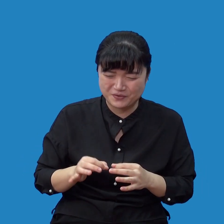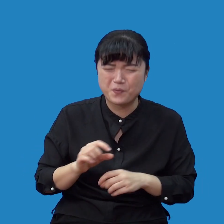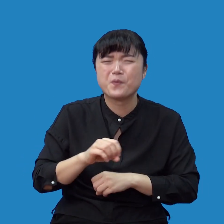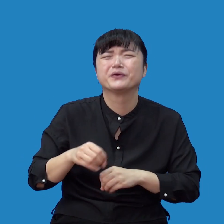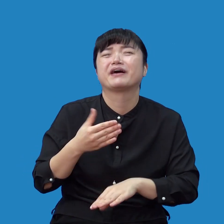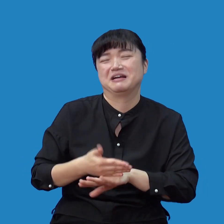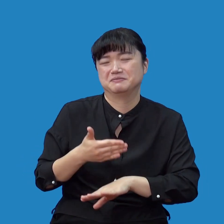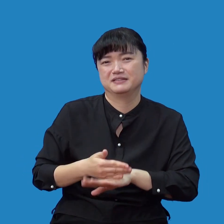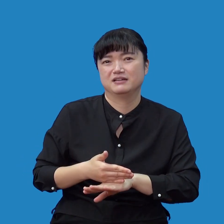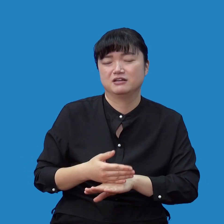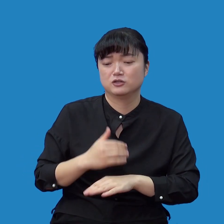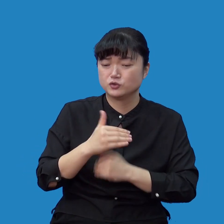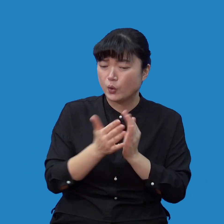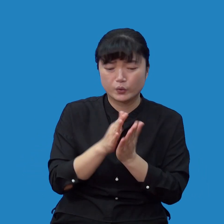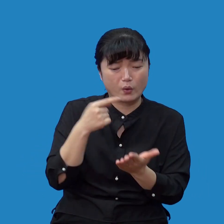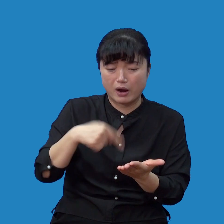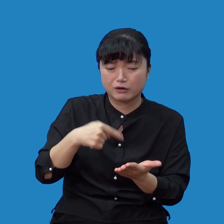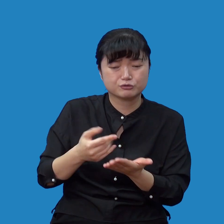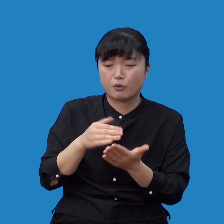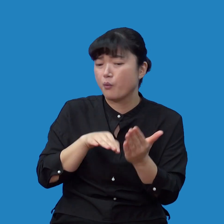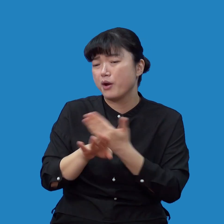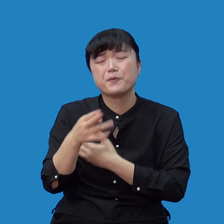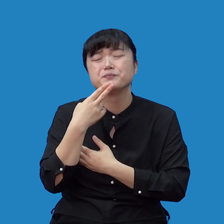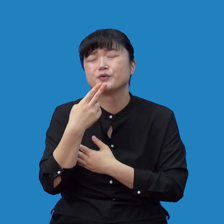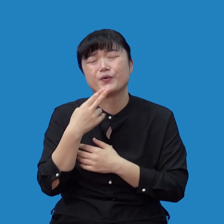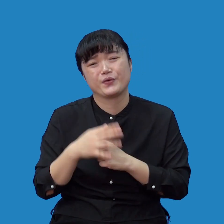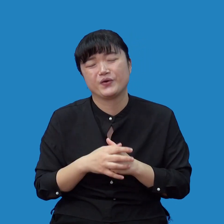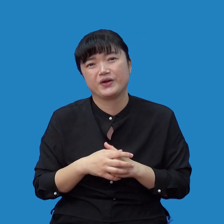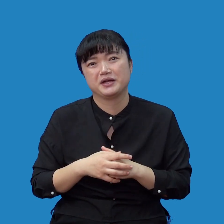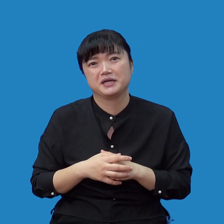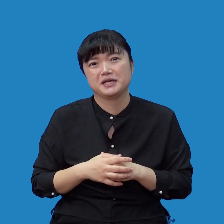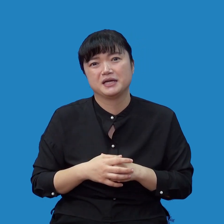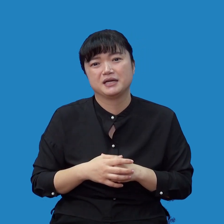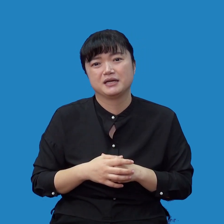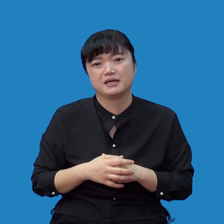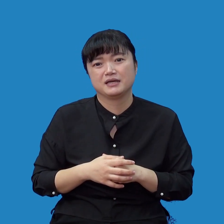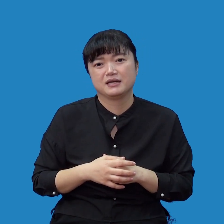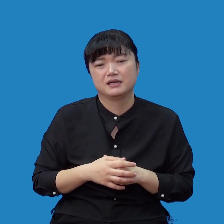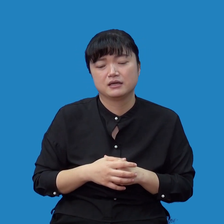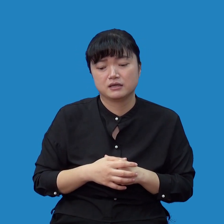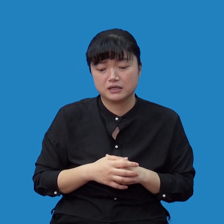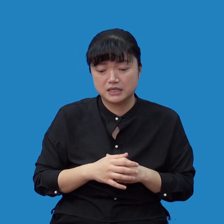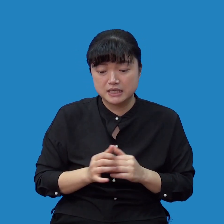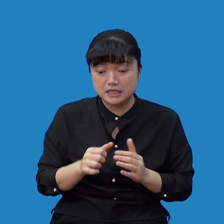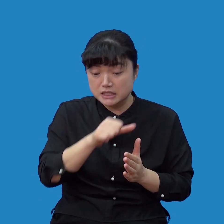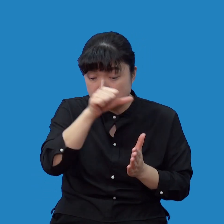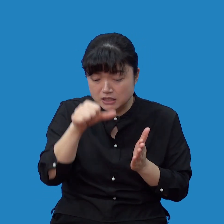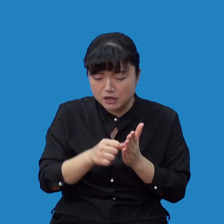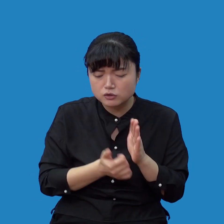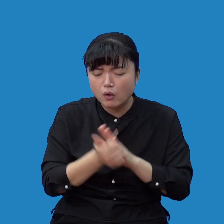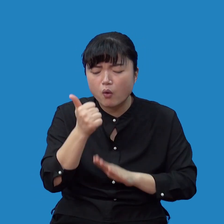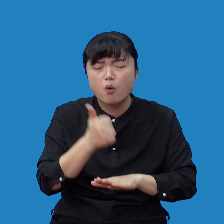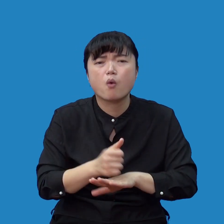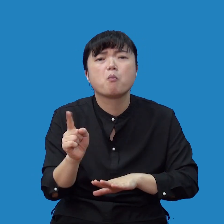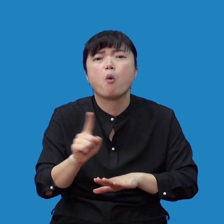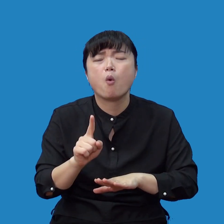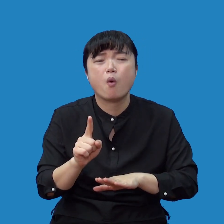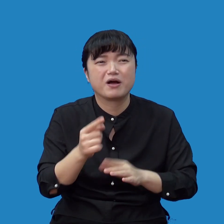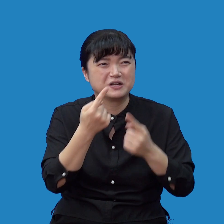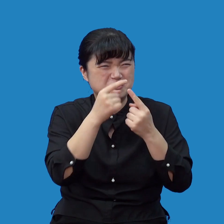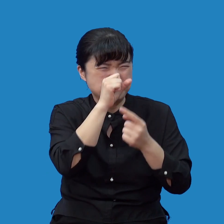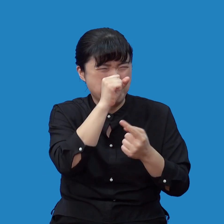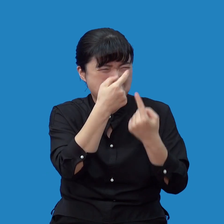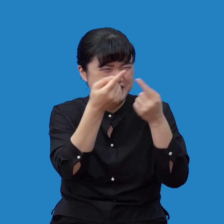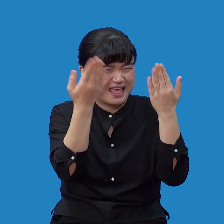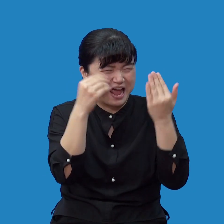성경을 가르친 거 외에는 없습니다. 인생에서 성공이 뭡니까? 그냥 좋은 대학 간판,